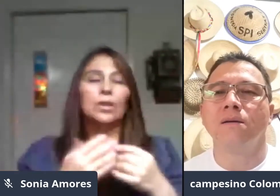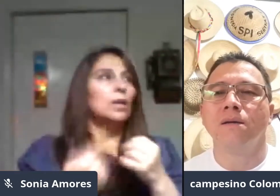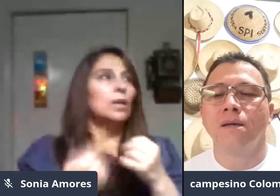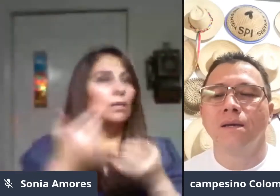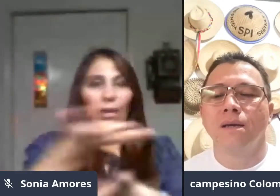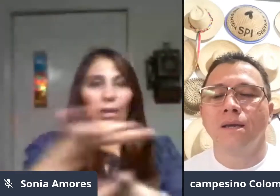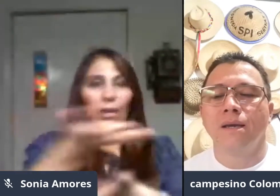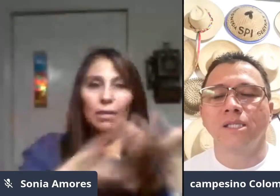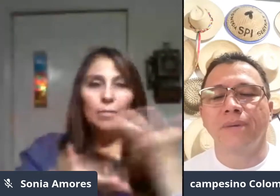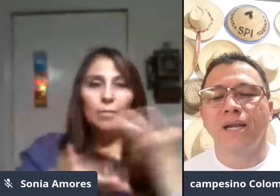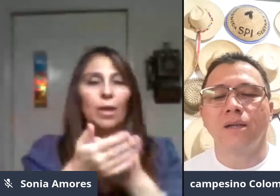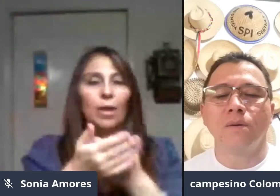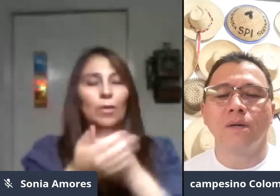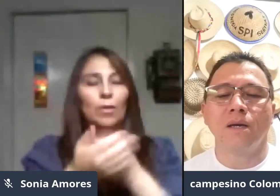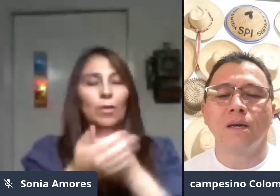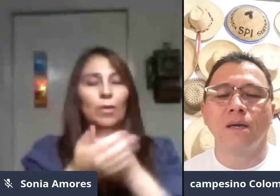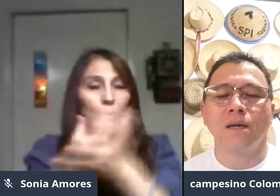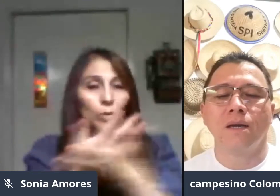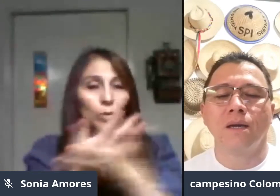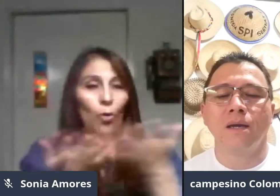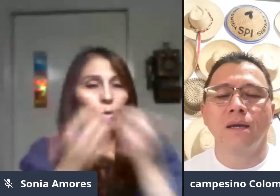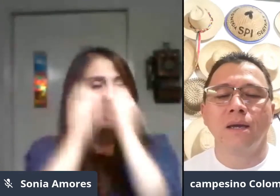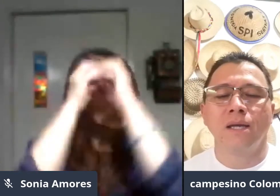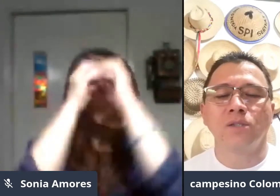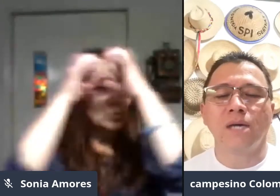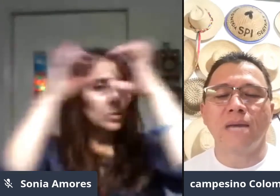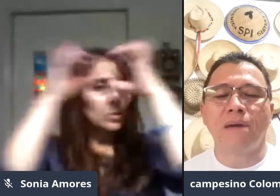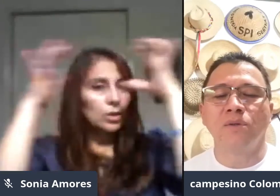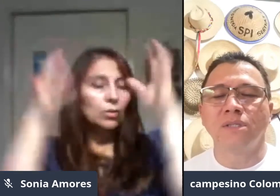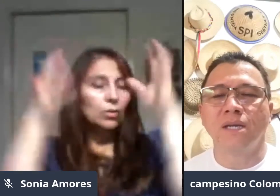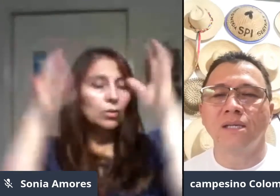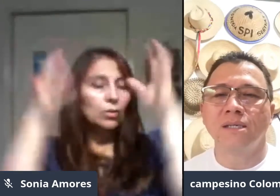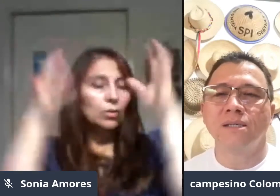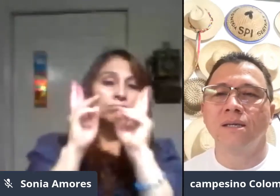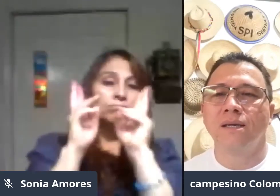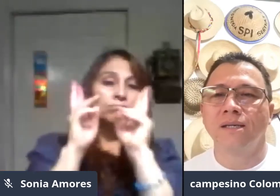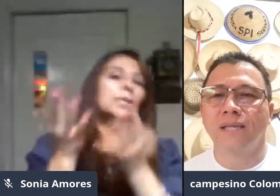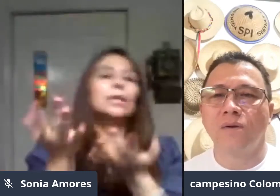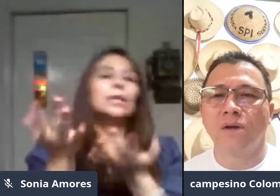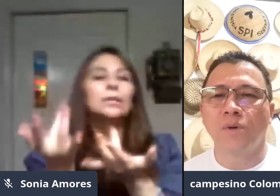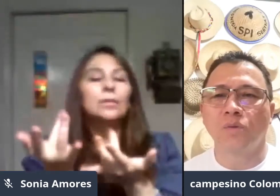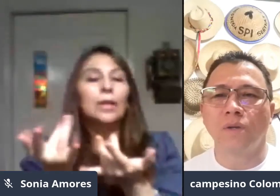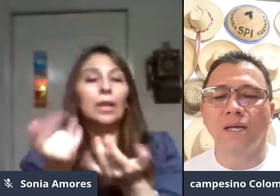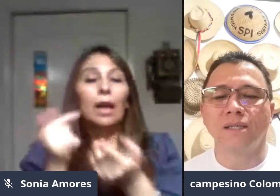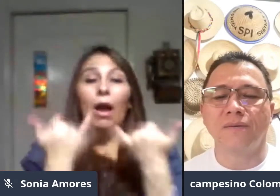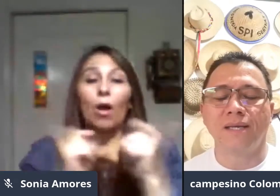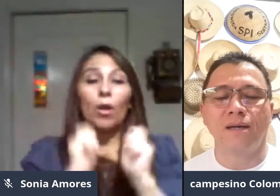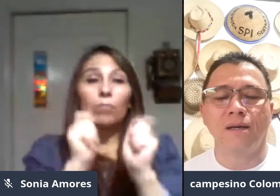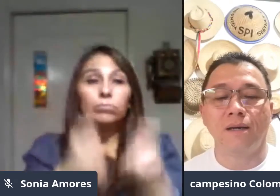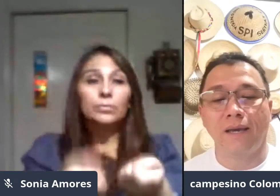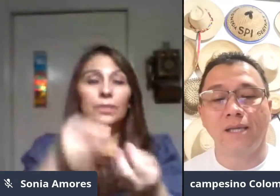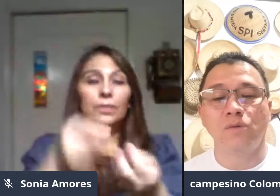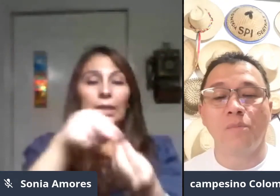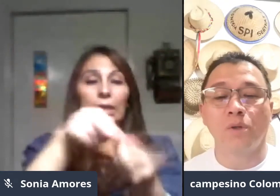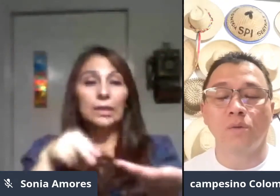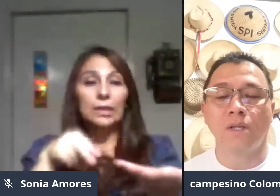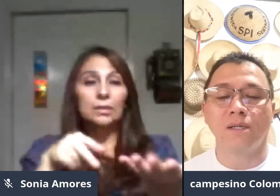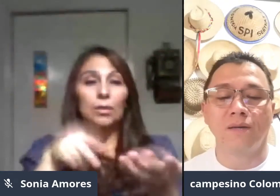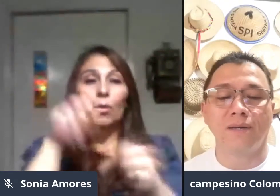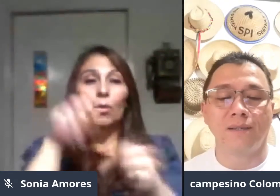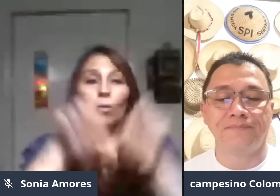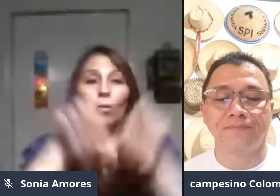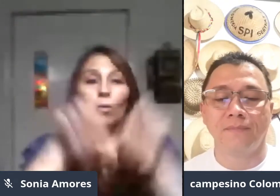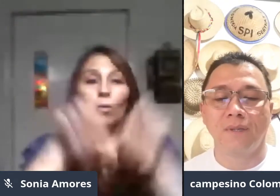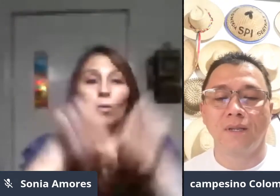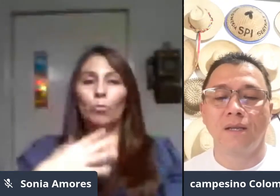soñando y esperando que esto que llamamos crisis sea una oportunidad de vida, que es una oportunidad